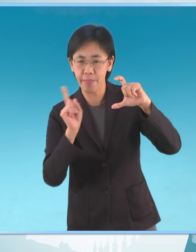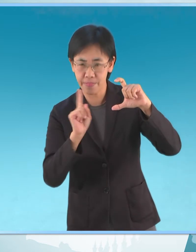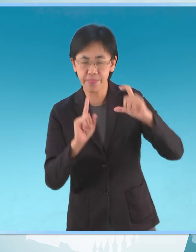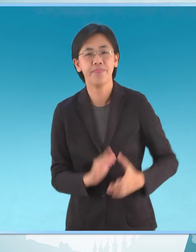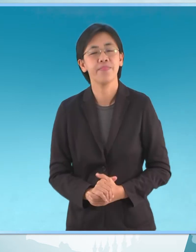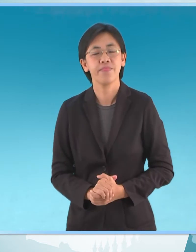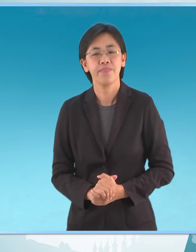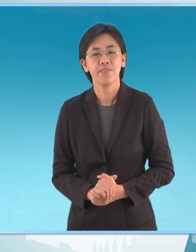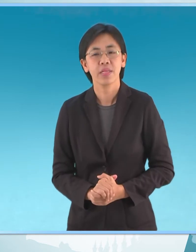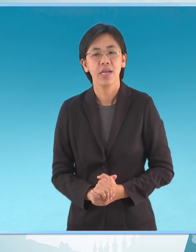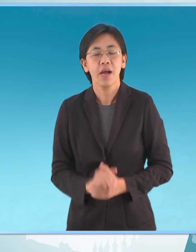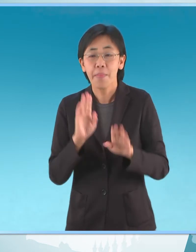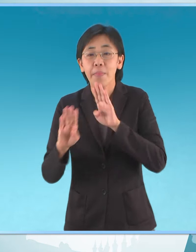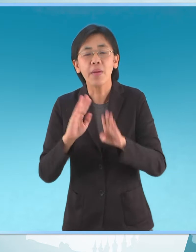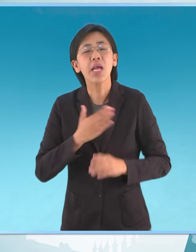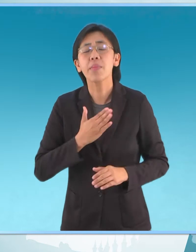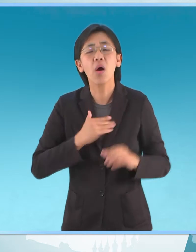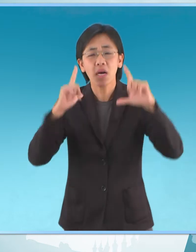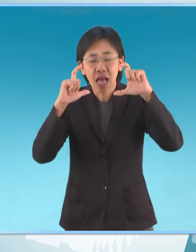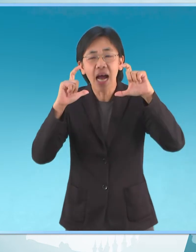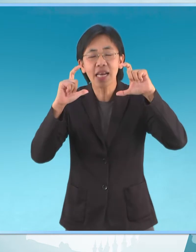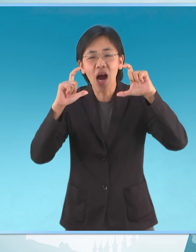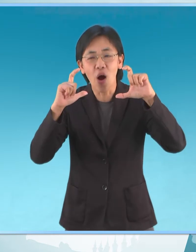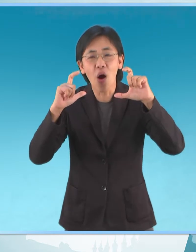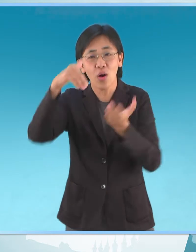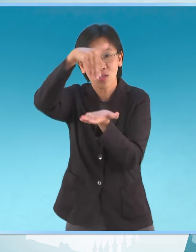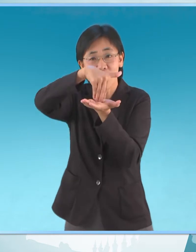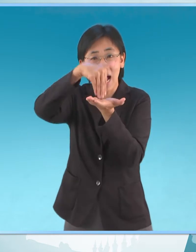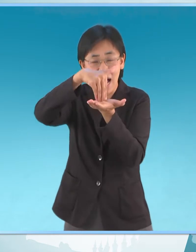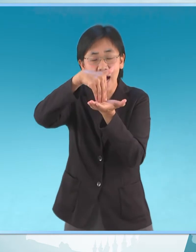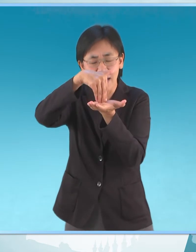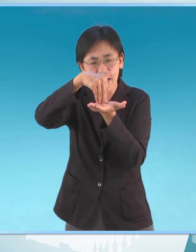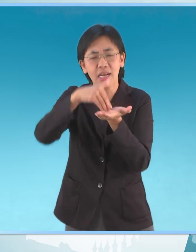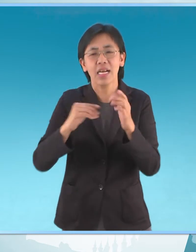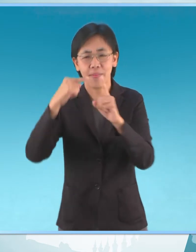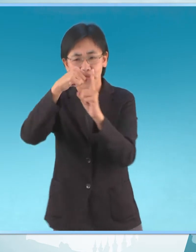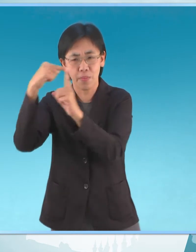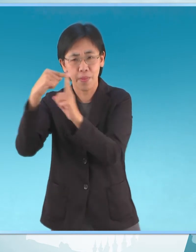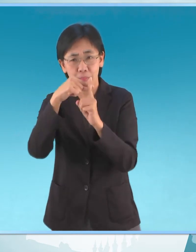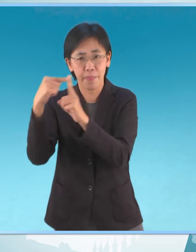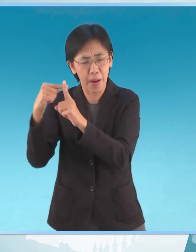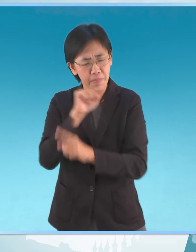ช่องแล้วเทียบกับการเอาจุดสนใจไปไว้กลางภาพเนี่ยรูปไหนน่าสนใจกว่ากันครับ